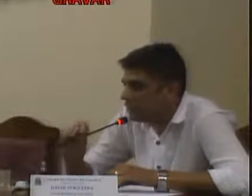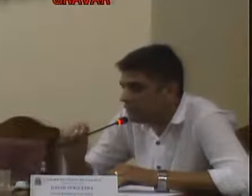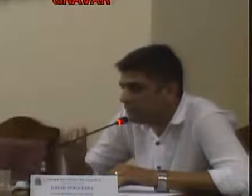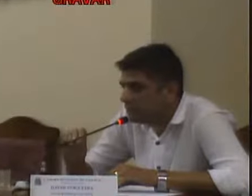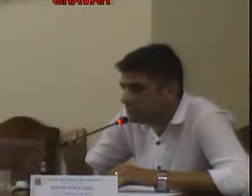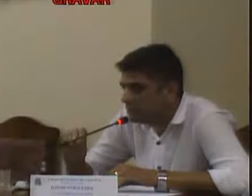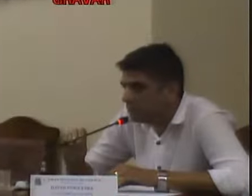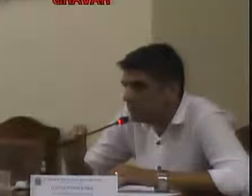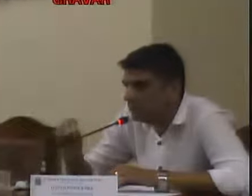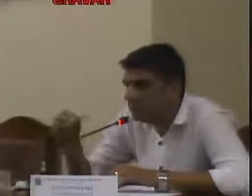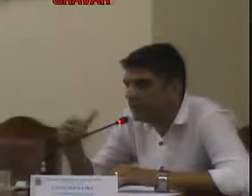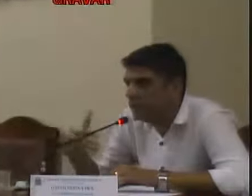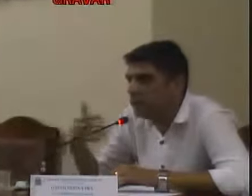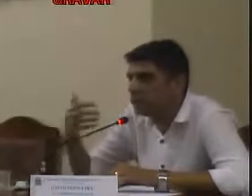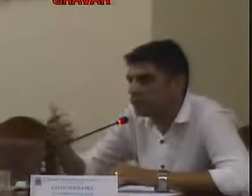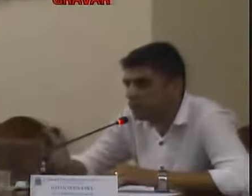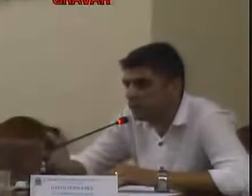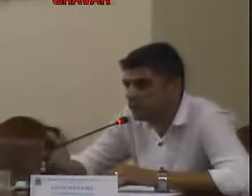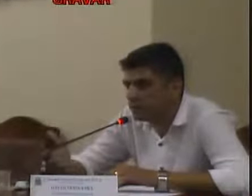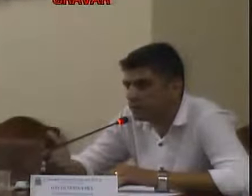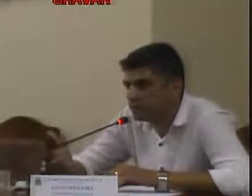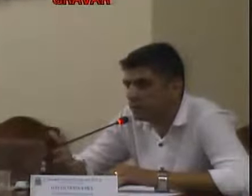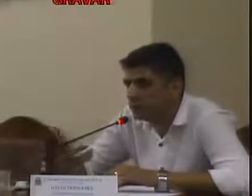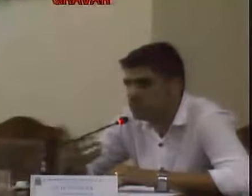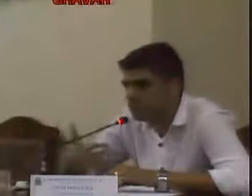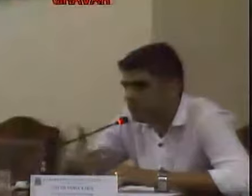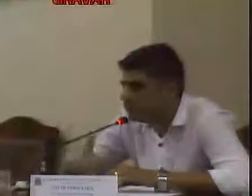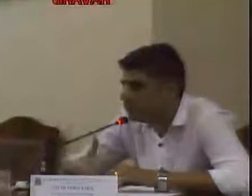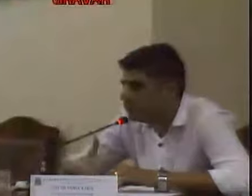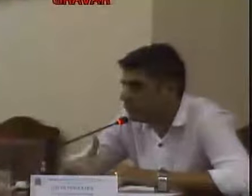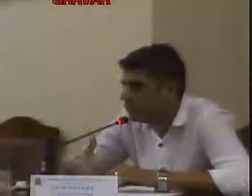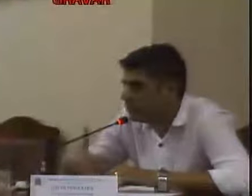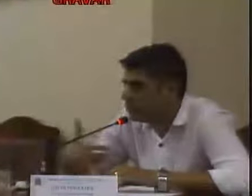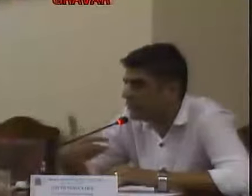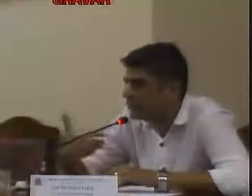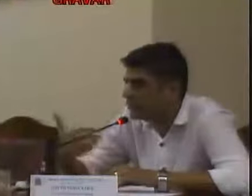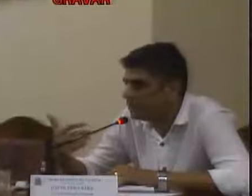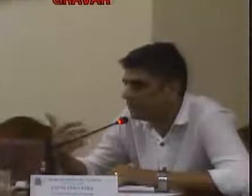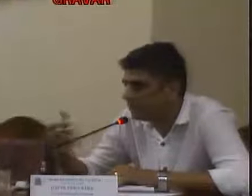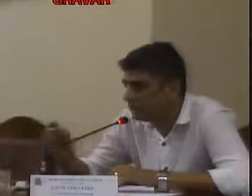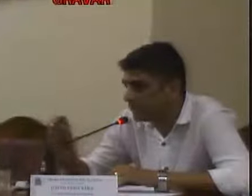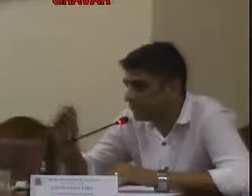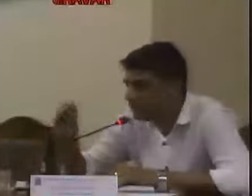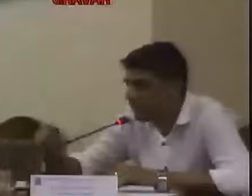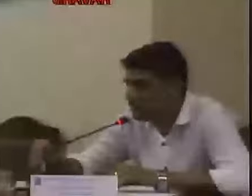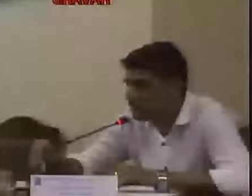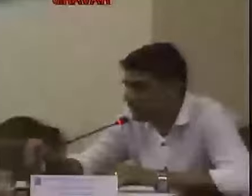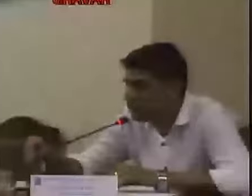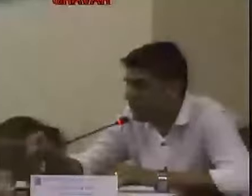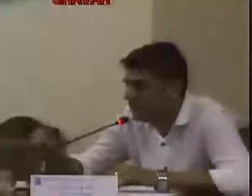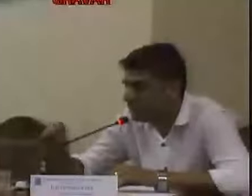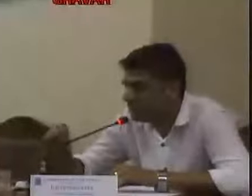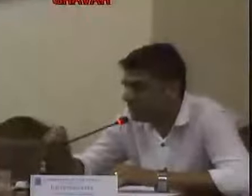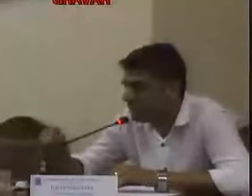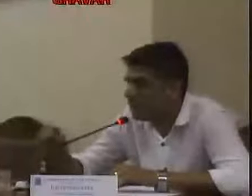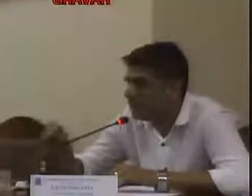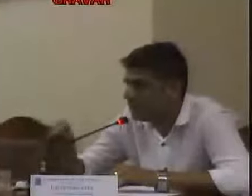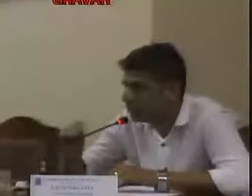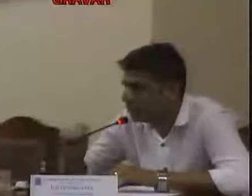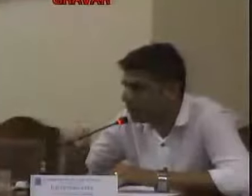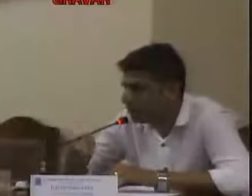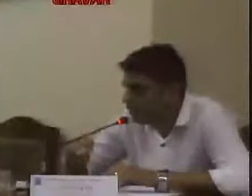Isso, nesse primeiro momento, ainda não causou um grande transtorno, mas eu já tenho notícias que a gente precisa fiscalizar. Tem uma lei municipal